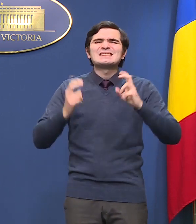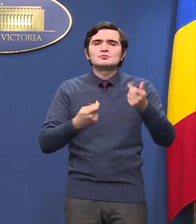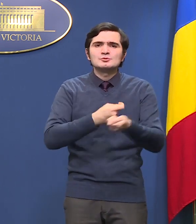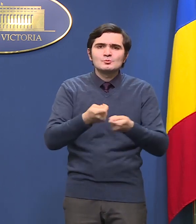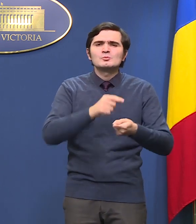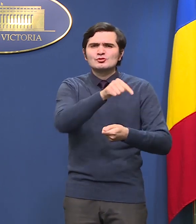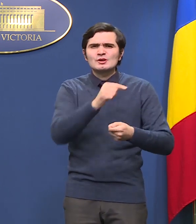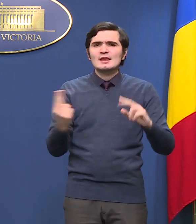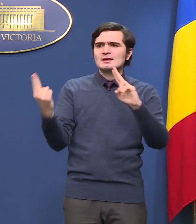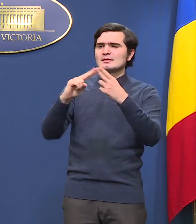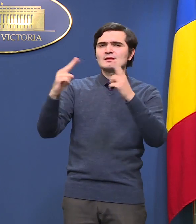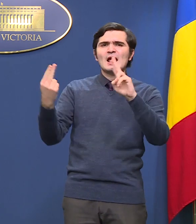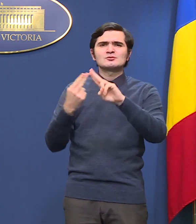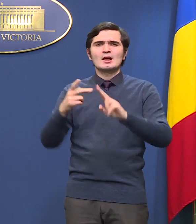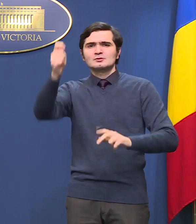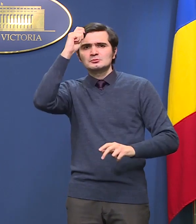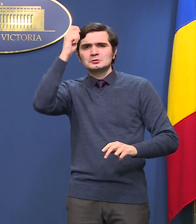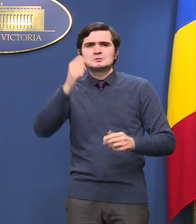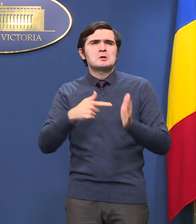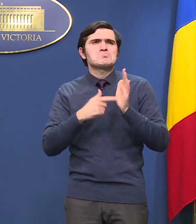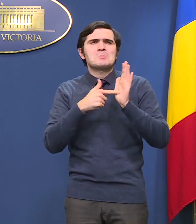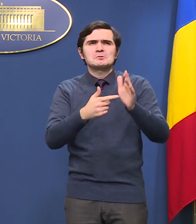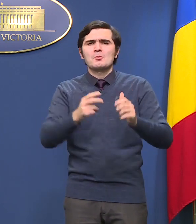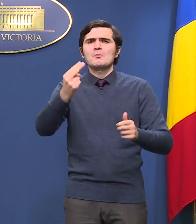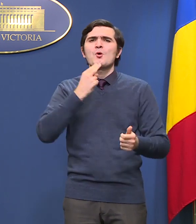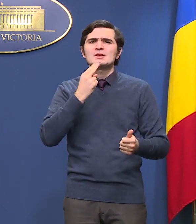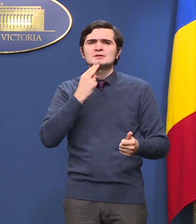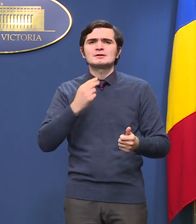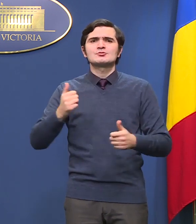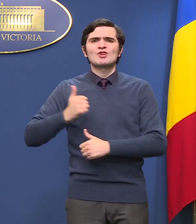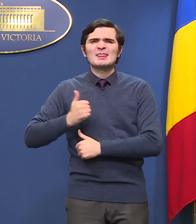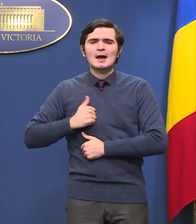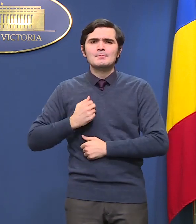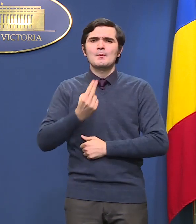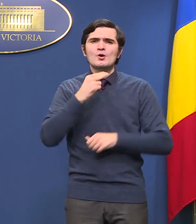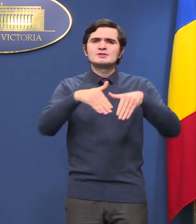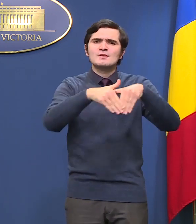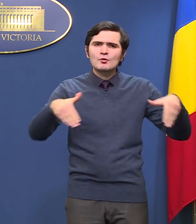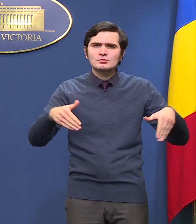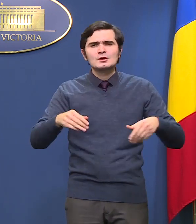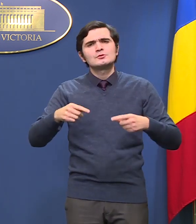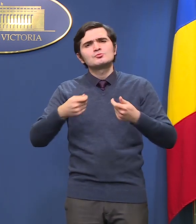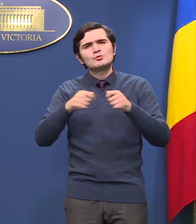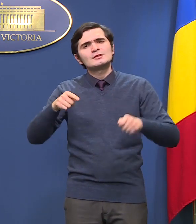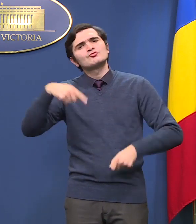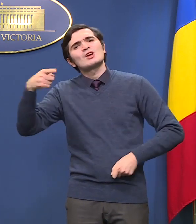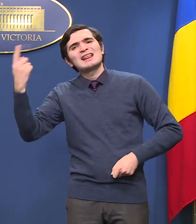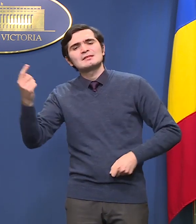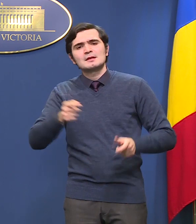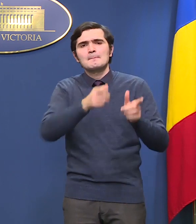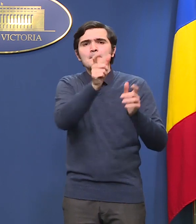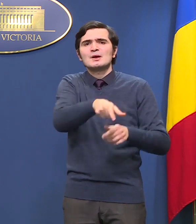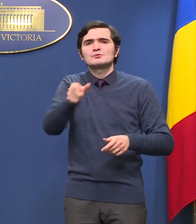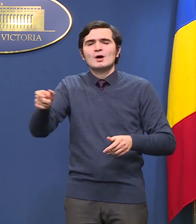cu cetățenii de la poliție, jandarmerie, poliție de frontieră și toate celelalte categorii de personal, de